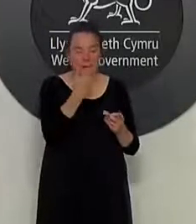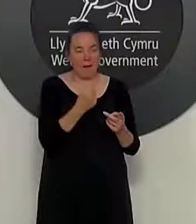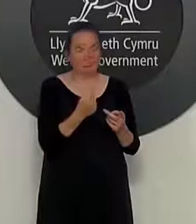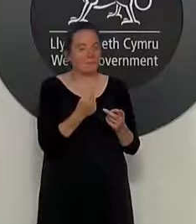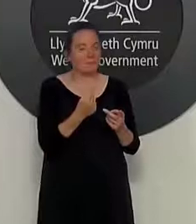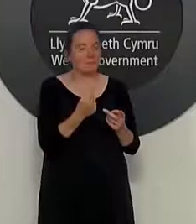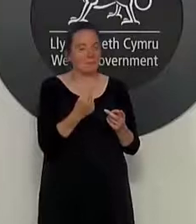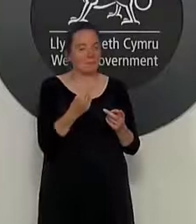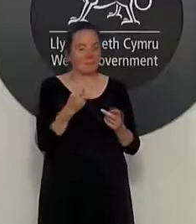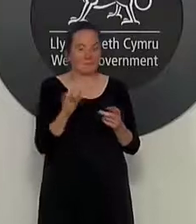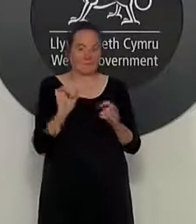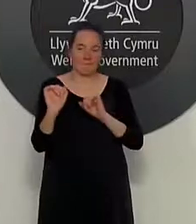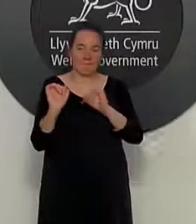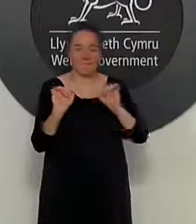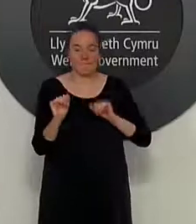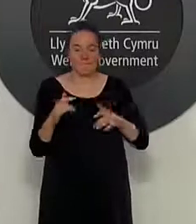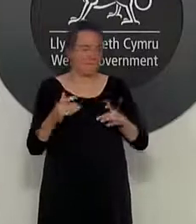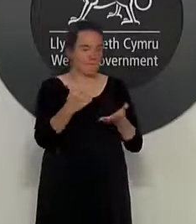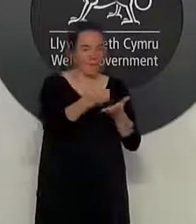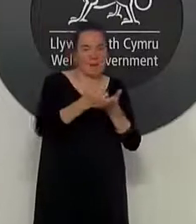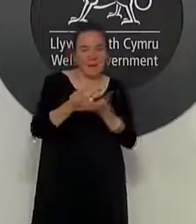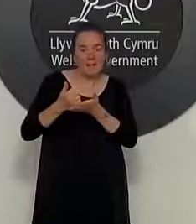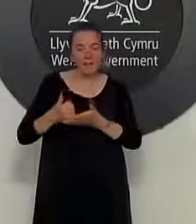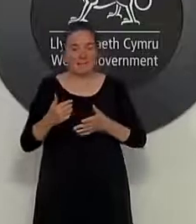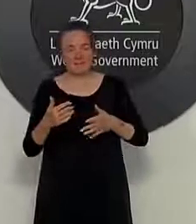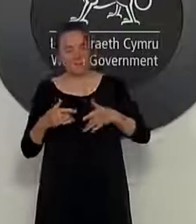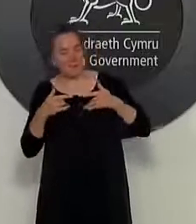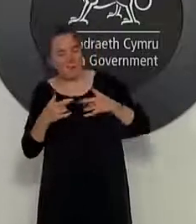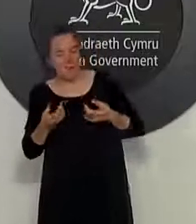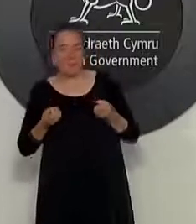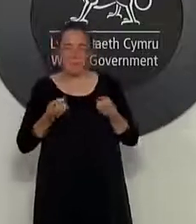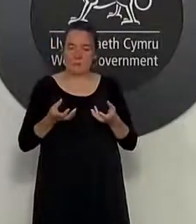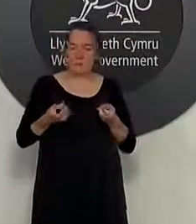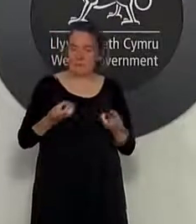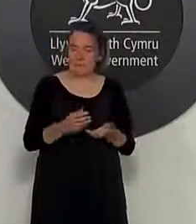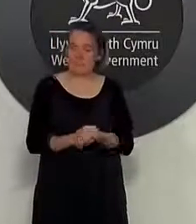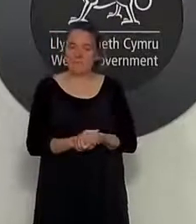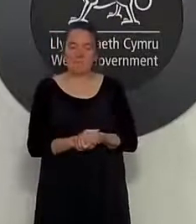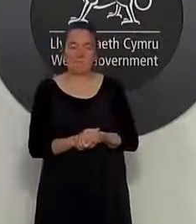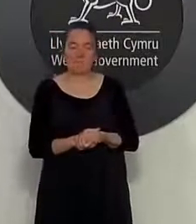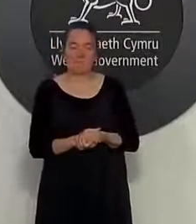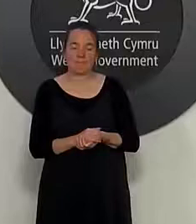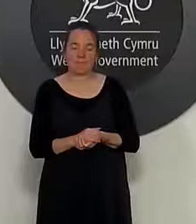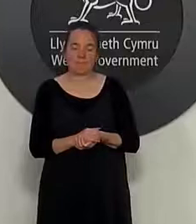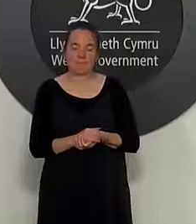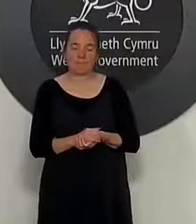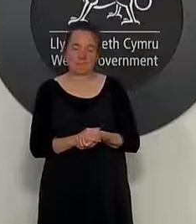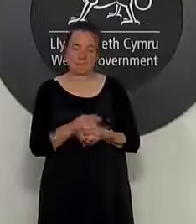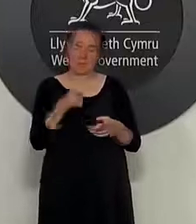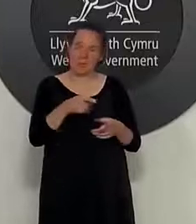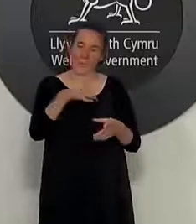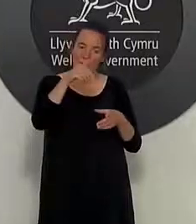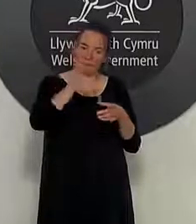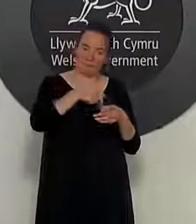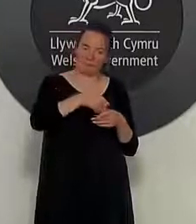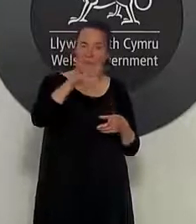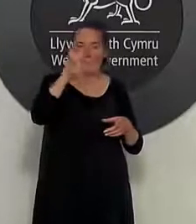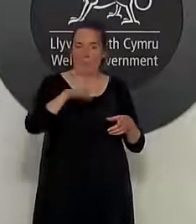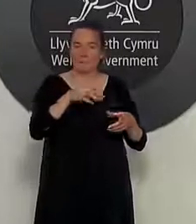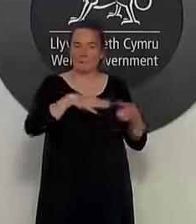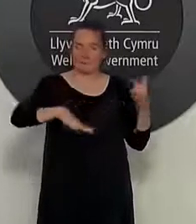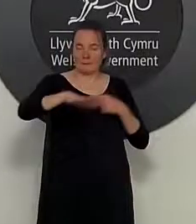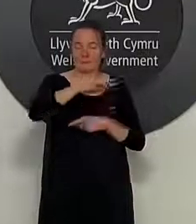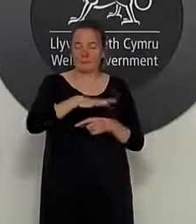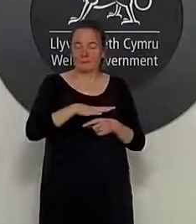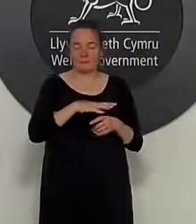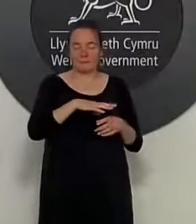yr ymgynghoriad yn ni wrth i ni dynnu ar y profiad o fewn Cymru mewn sectorau eraill fel y Prif Weinidog wedi